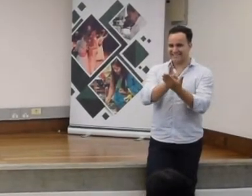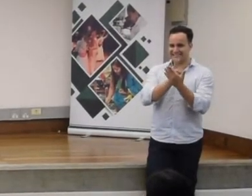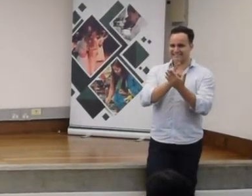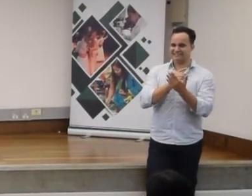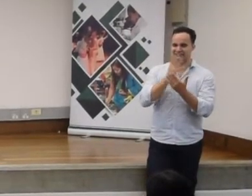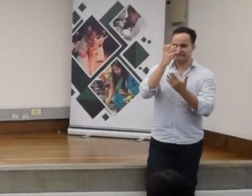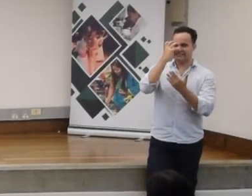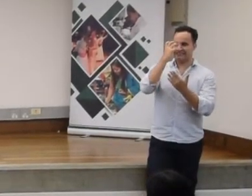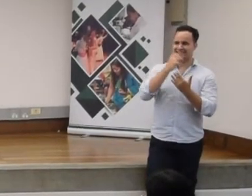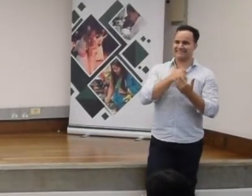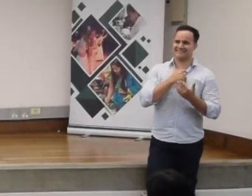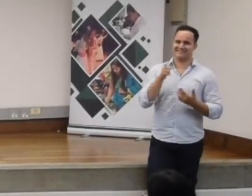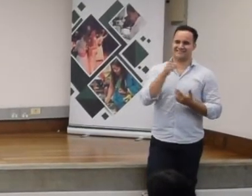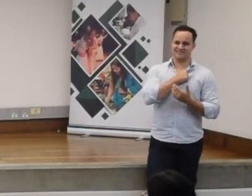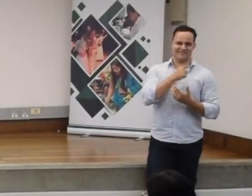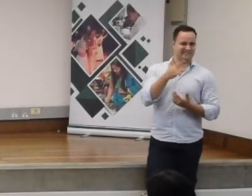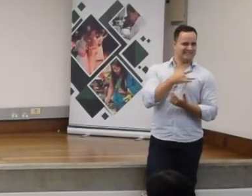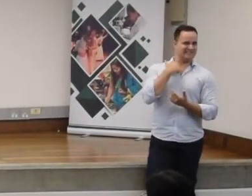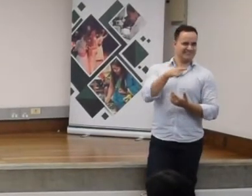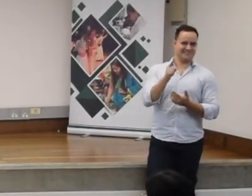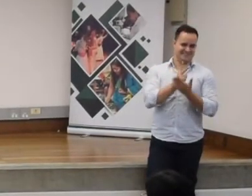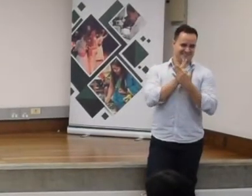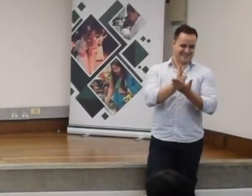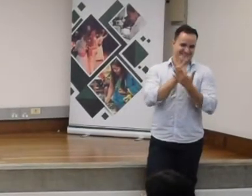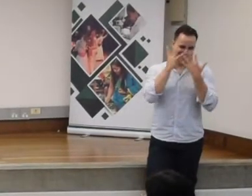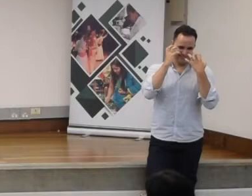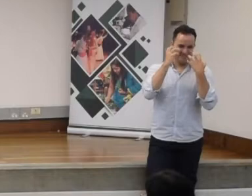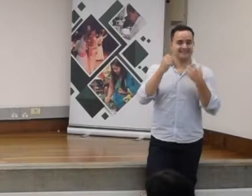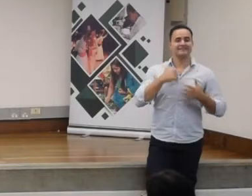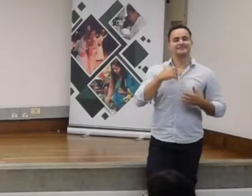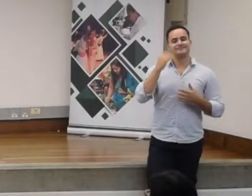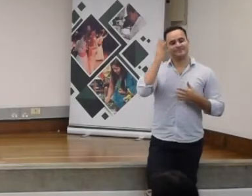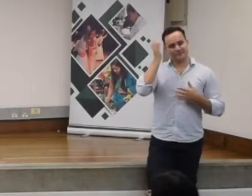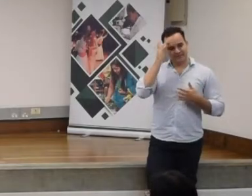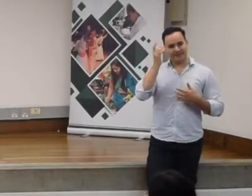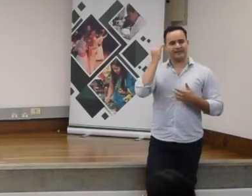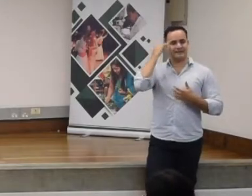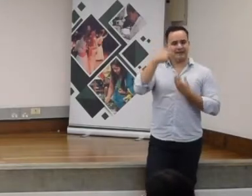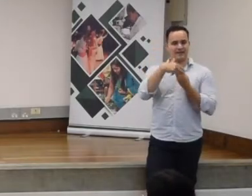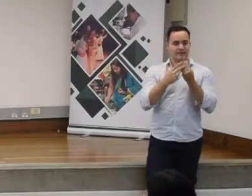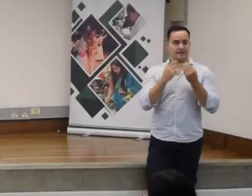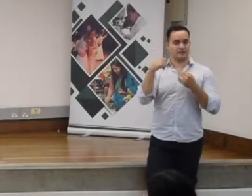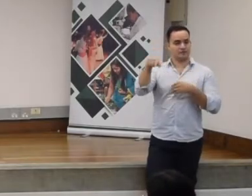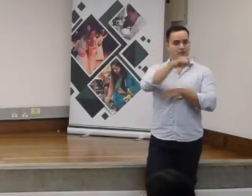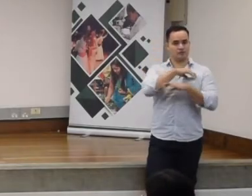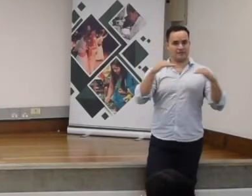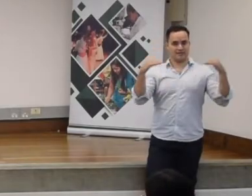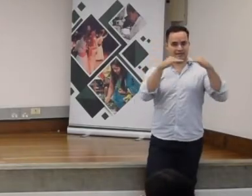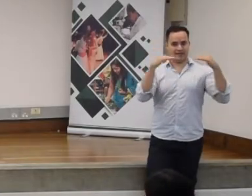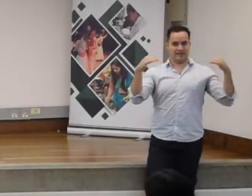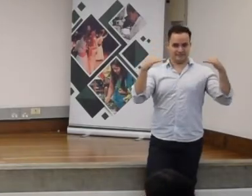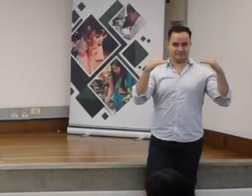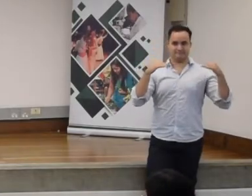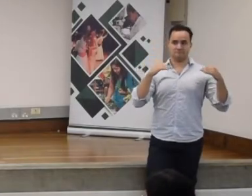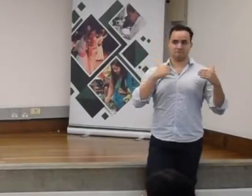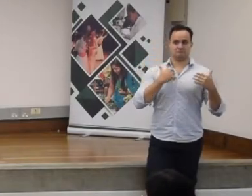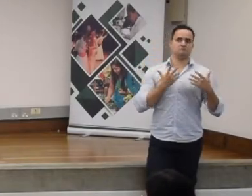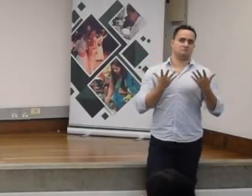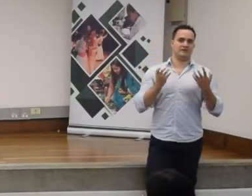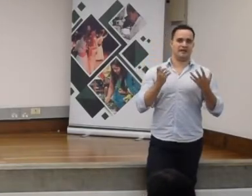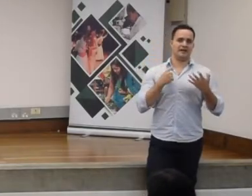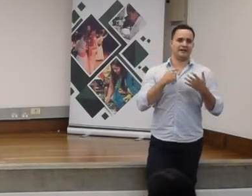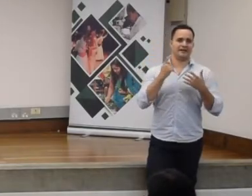Porque los créditos estudiantiles se asumen como un instrumento de promoción de la equidad, pero no todo es color de rosa.